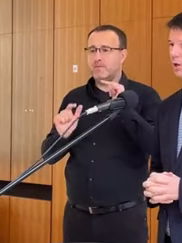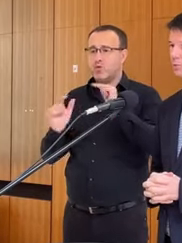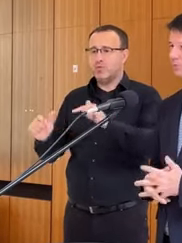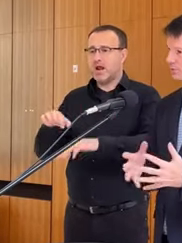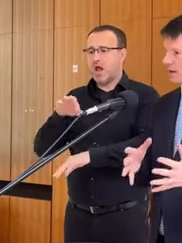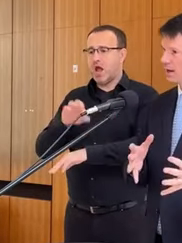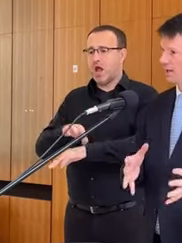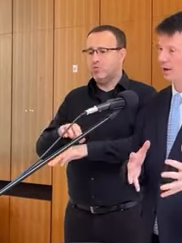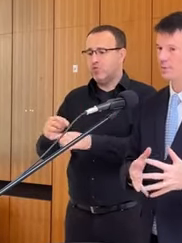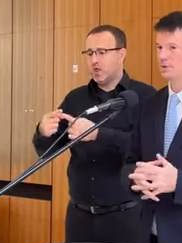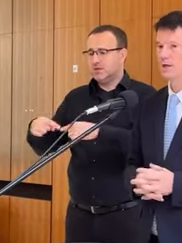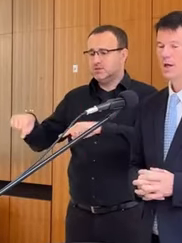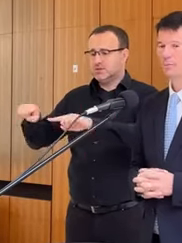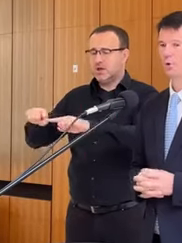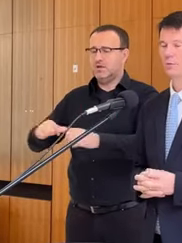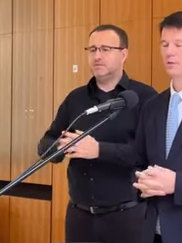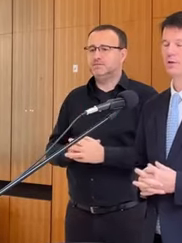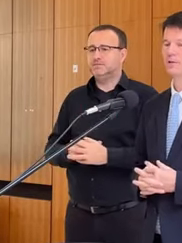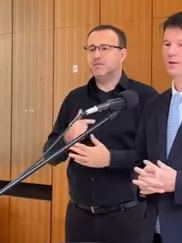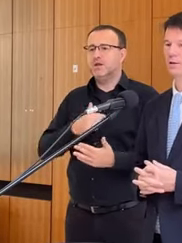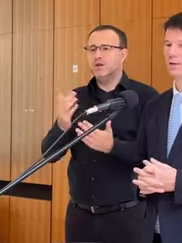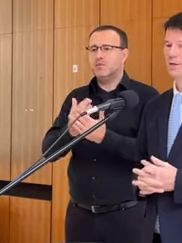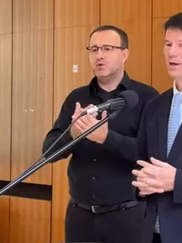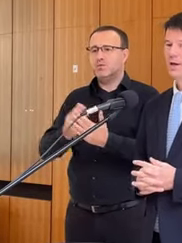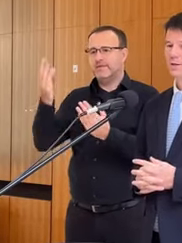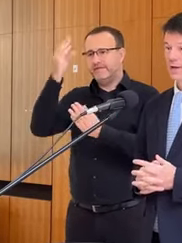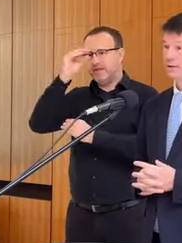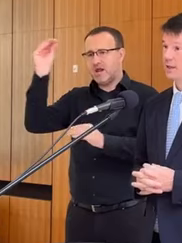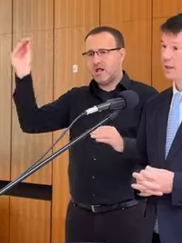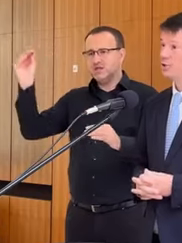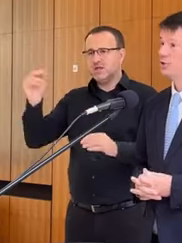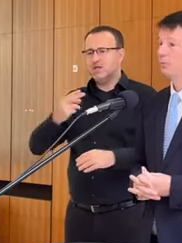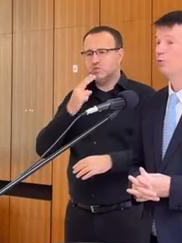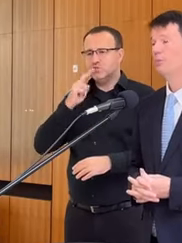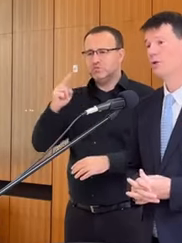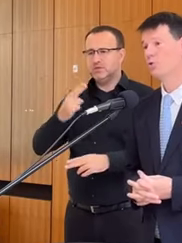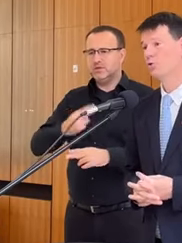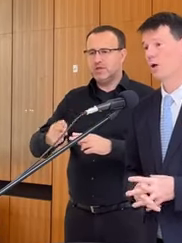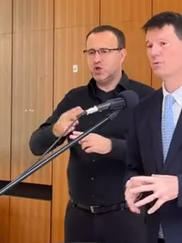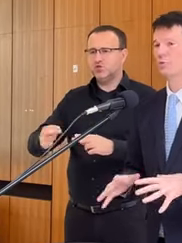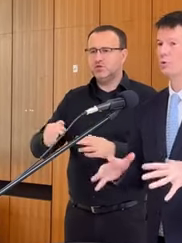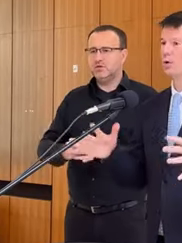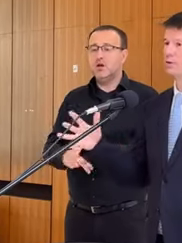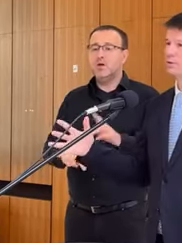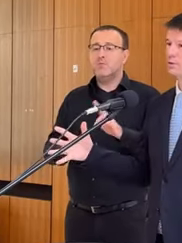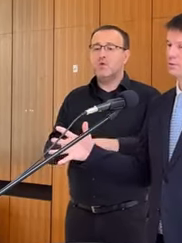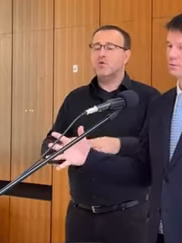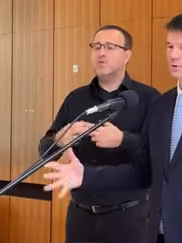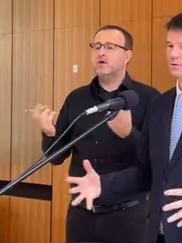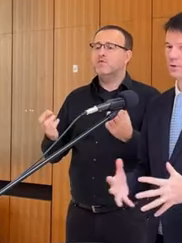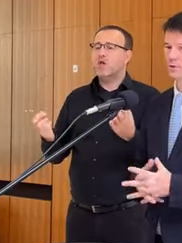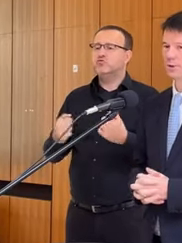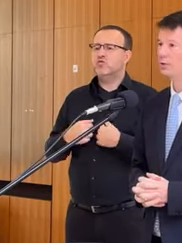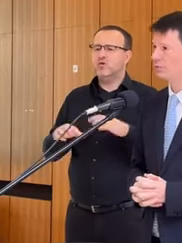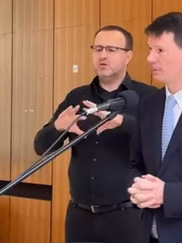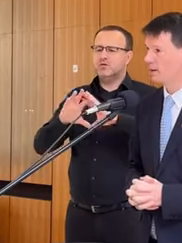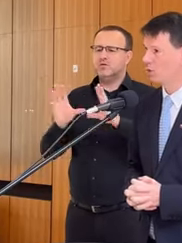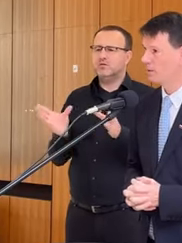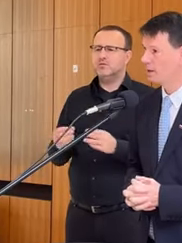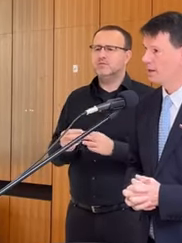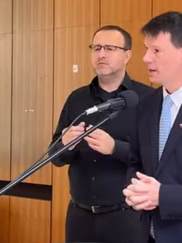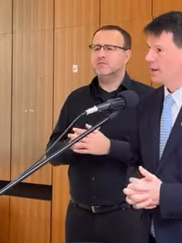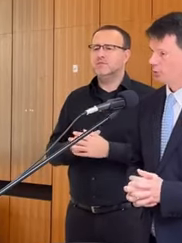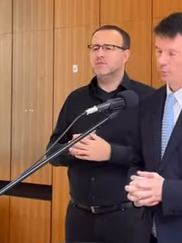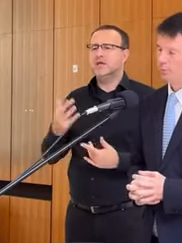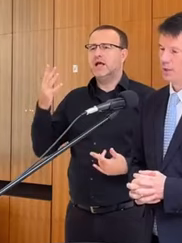ambulantného sektora, ktorú sme sa aj v rámci programového vyhlásenia vlády zaviazali riešiť. A potom niečo, čo ja by som súhrne nazval, že dátovým